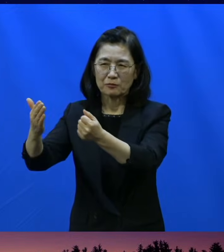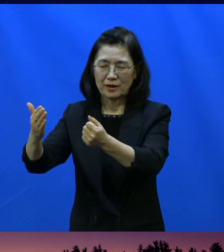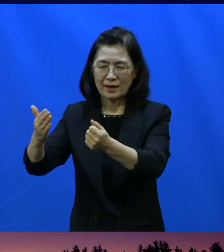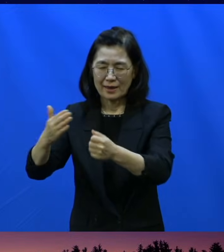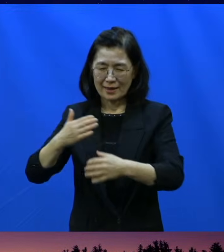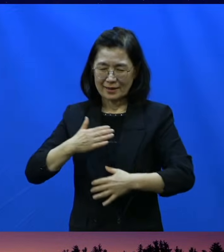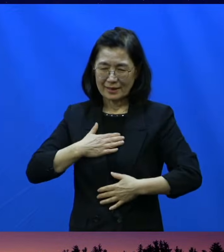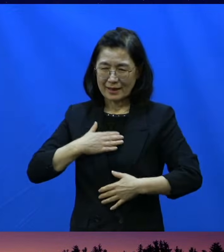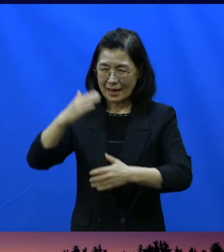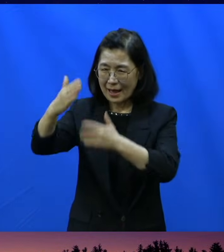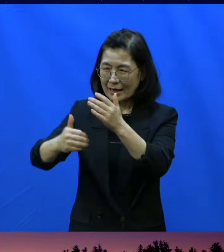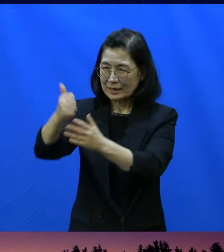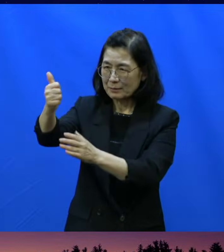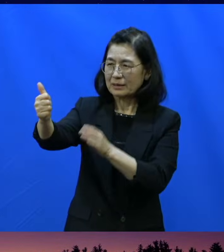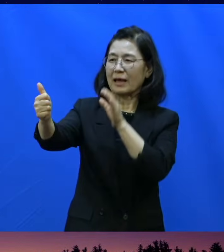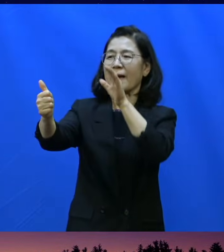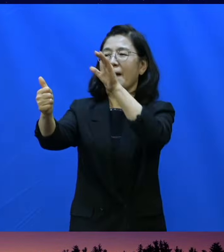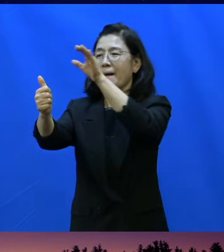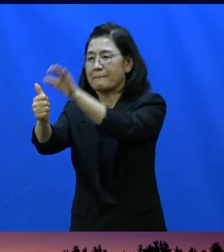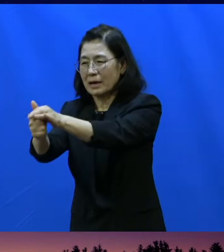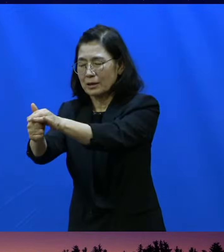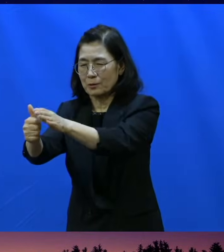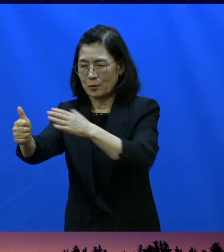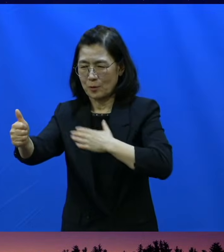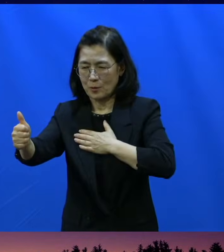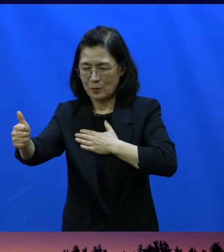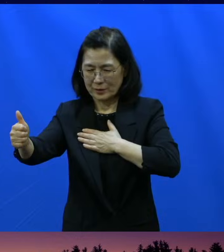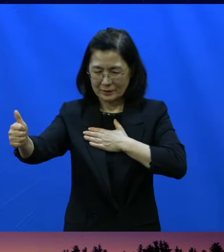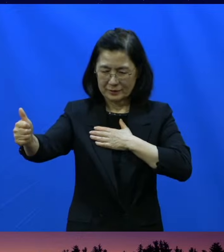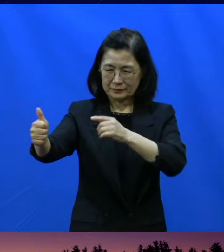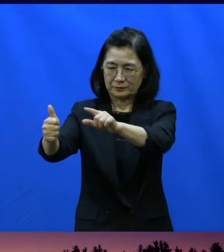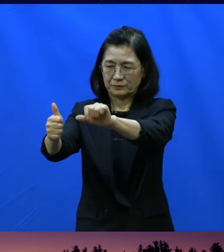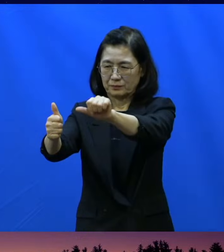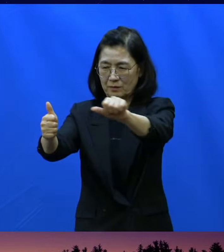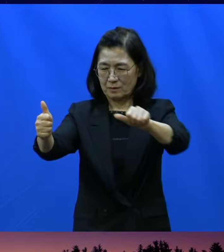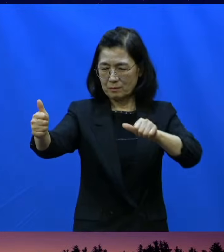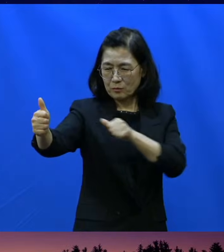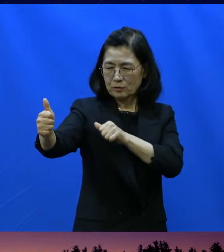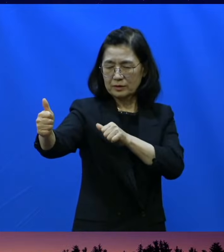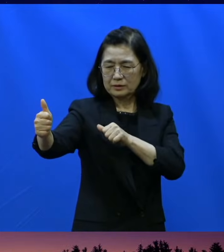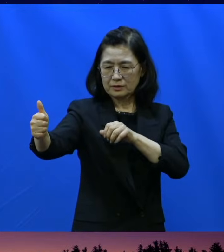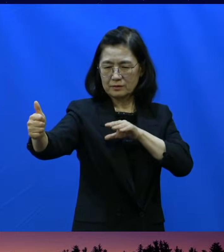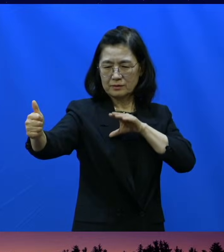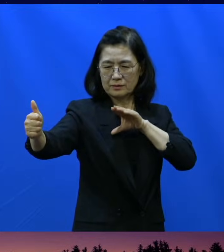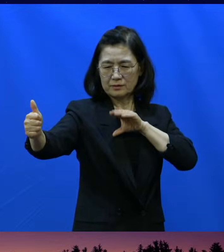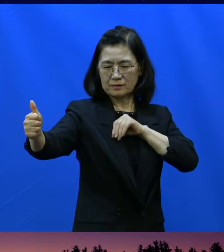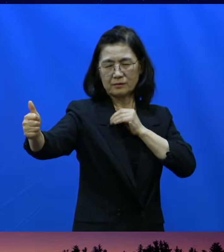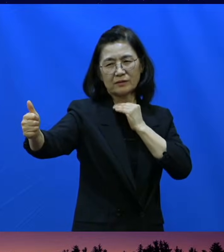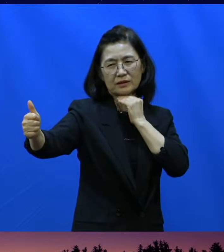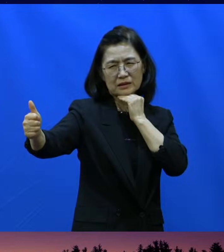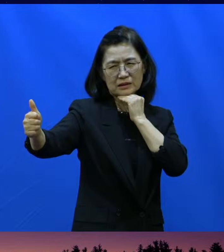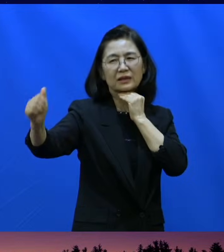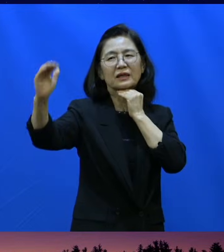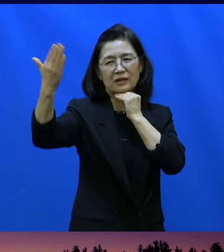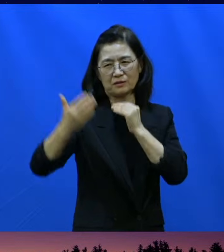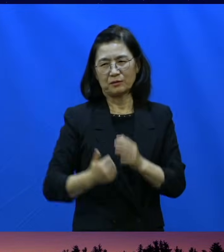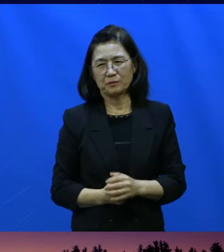된다는 거예요. 언제 물러설 줄 알아야 합니까? 하나님이 일하신다는 걸 느낄 때예요.